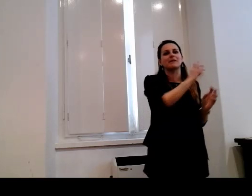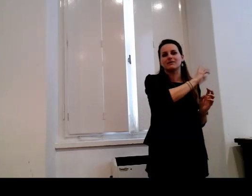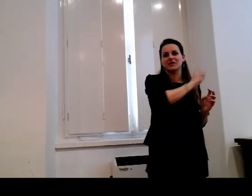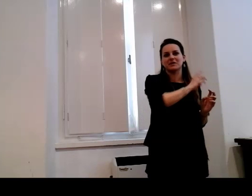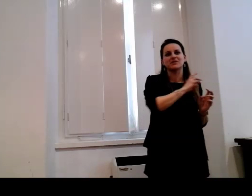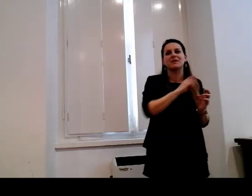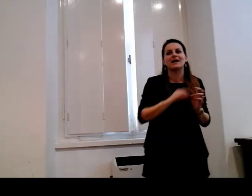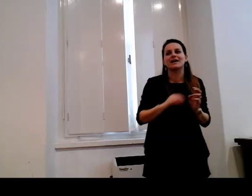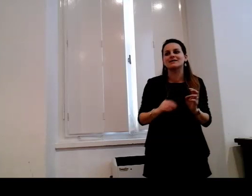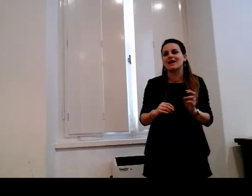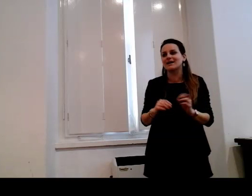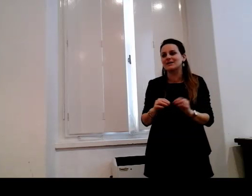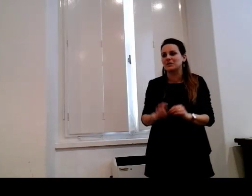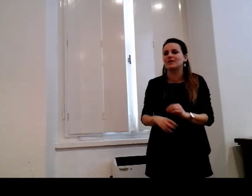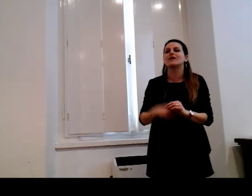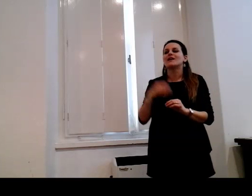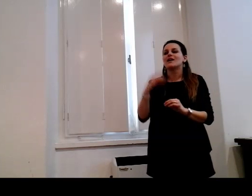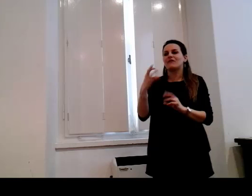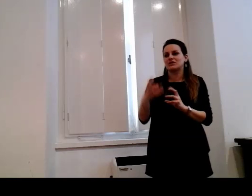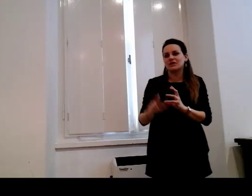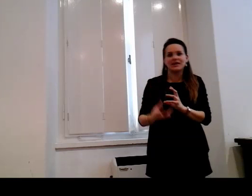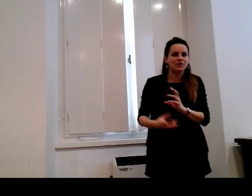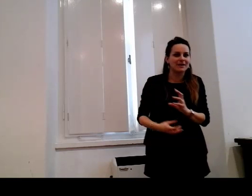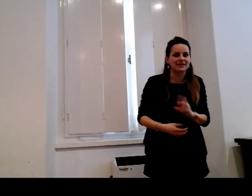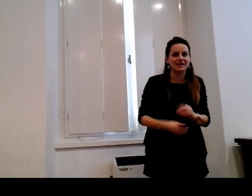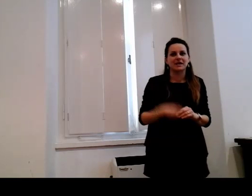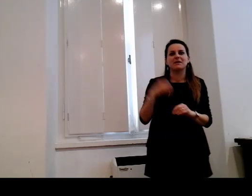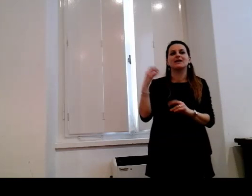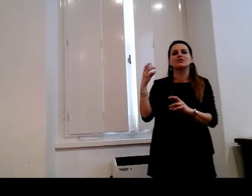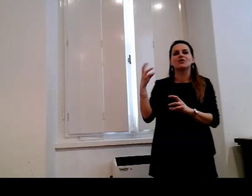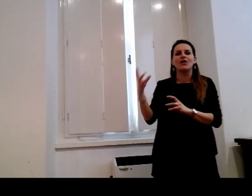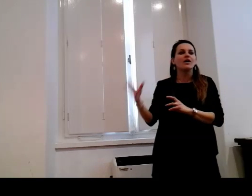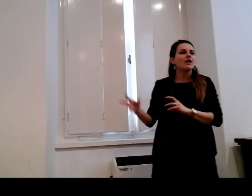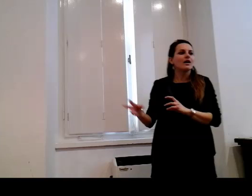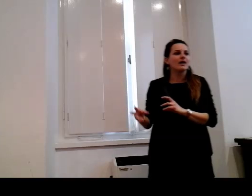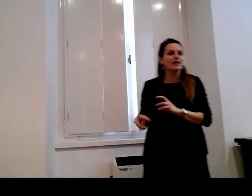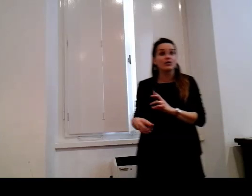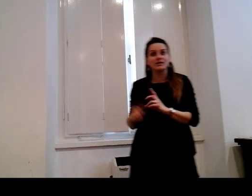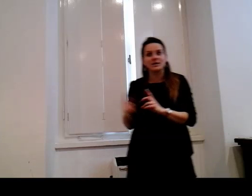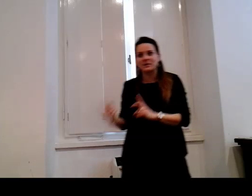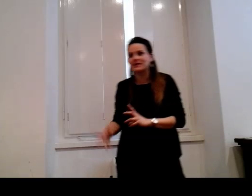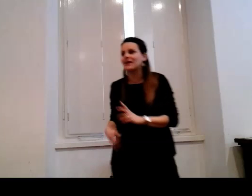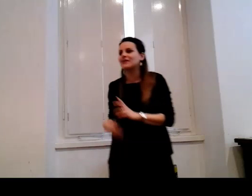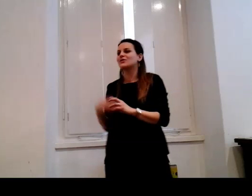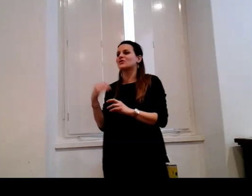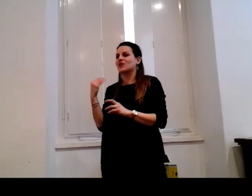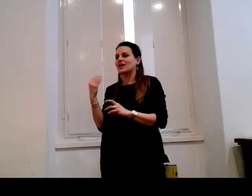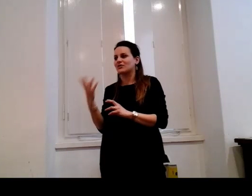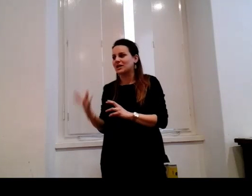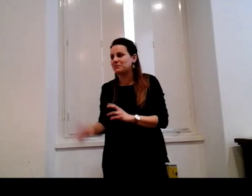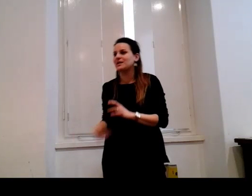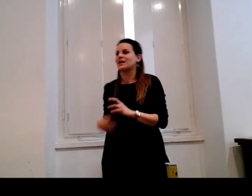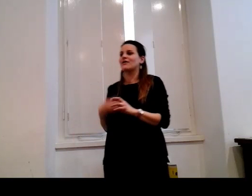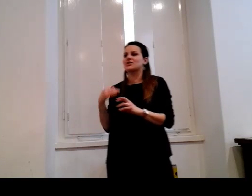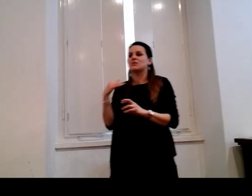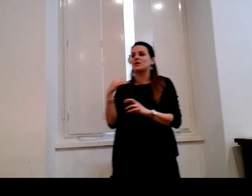vi rimetto magari la slide, quindi facendo delle domande di chiarimento, non interpretando, cercando di capire, facendo una